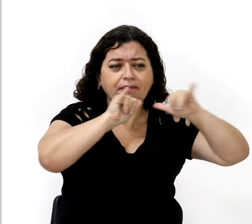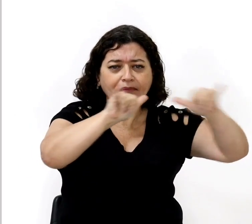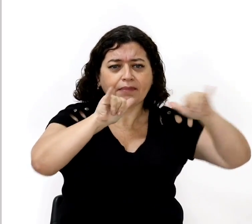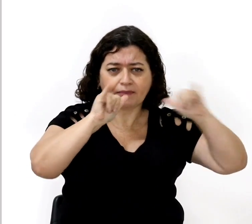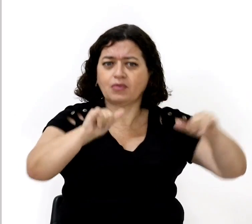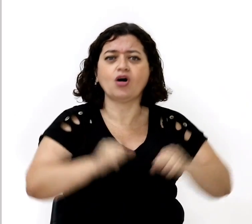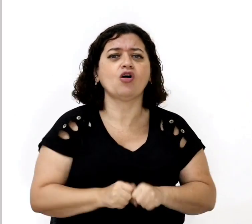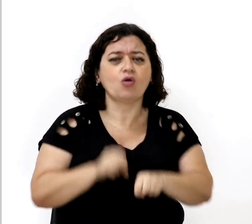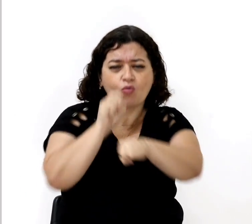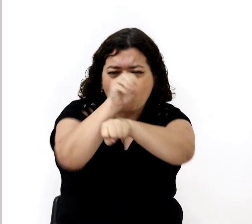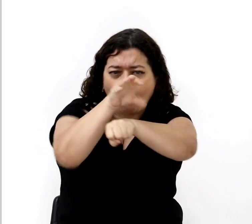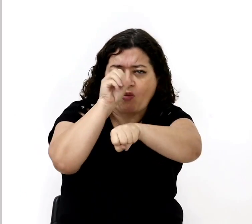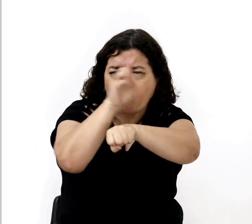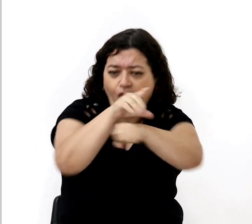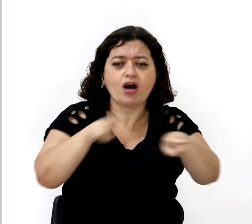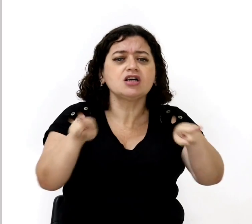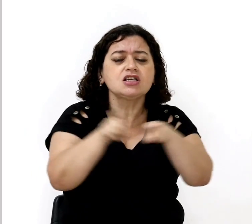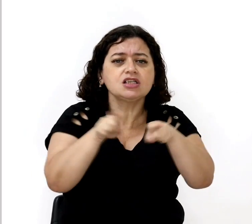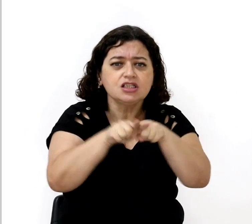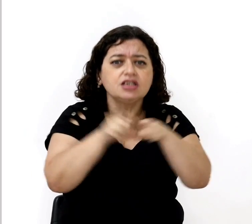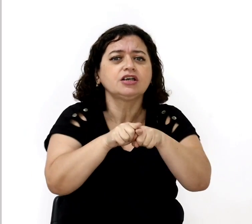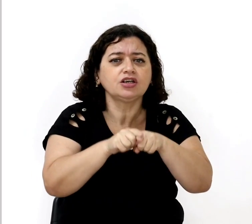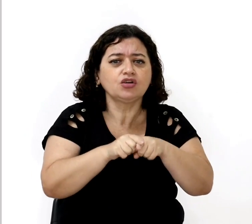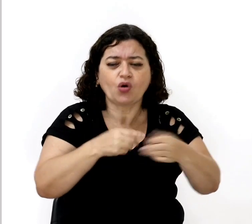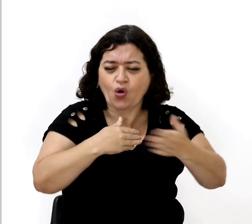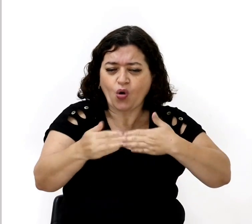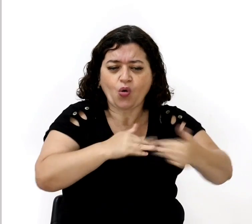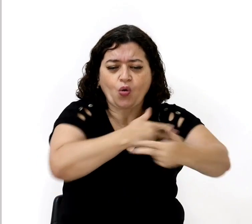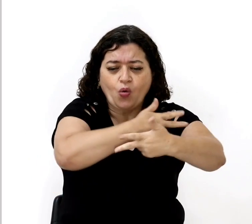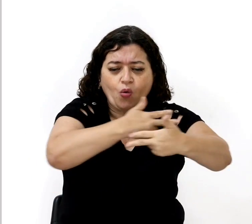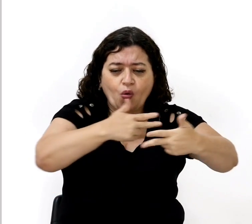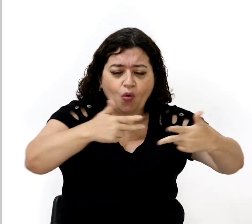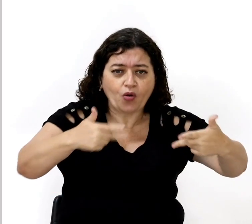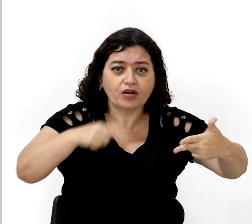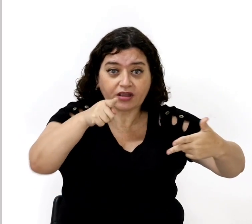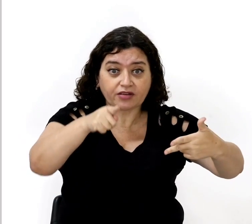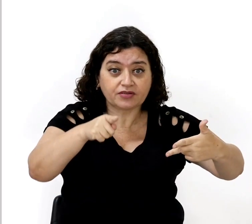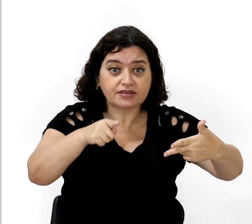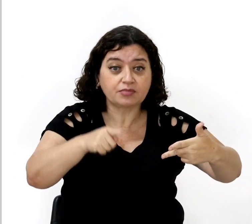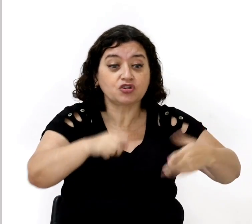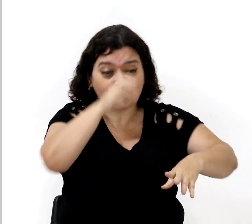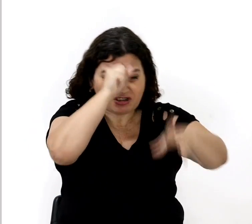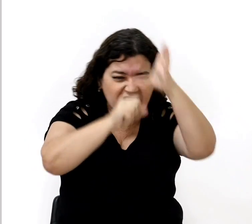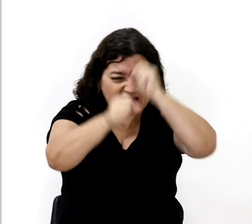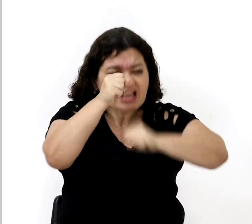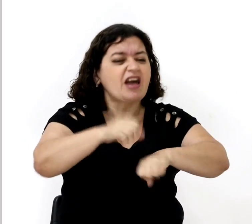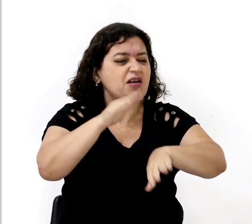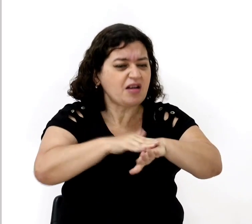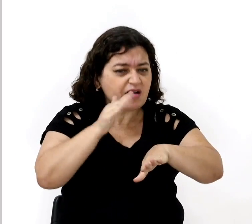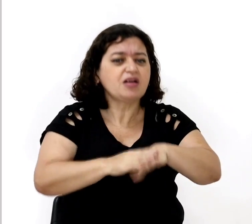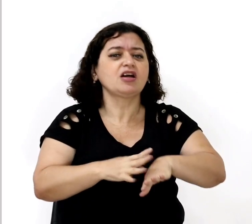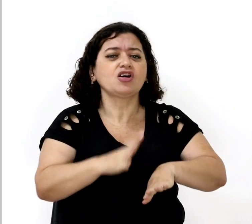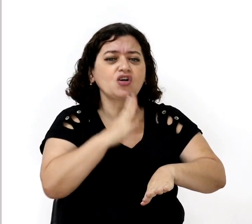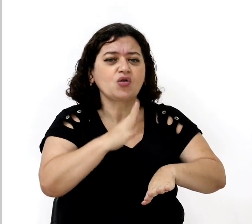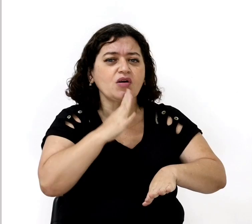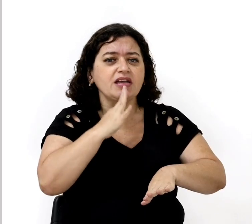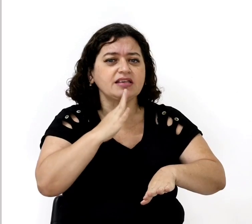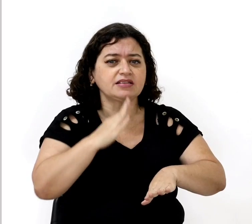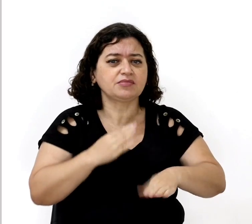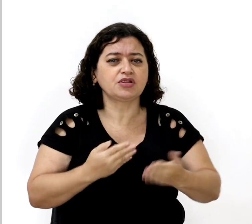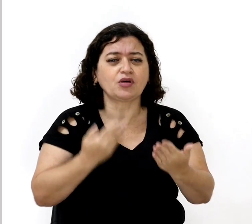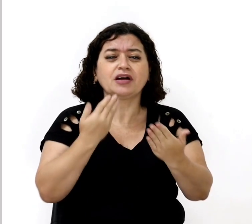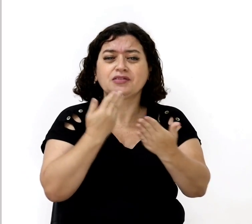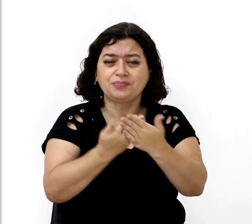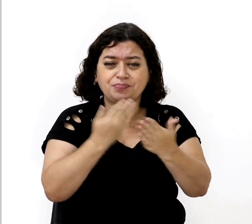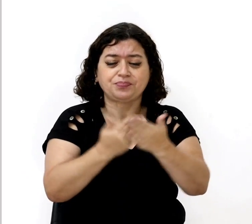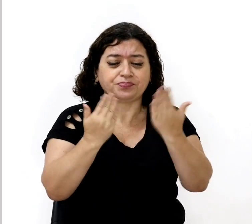de divulgação, PowerPoint, e entre outros, que você pode abrilhantar um pouco mais a